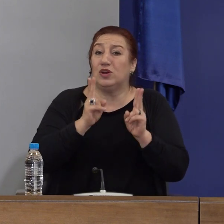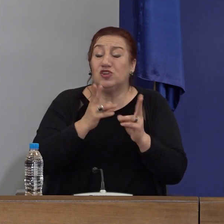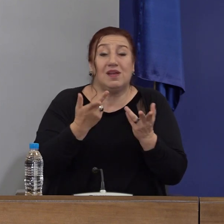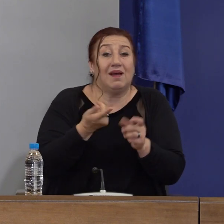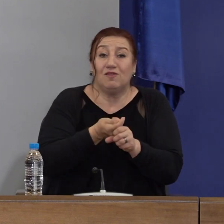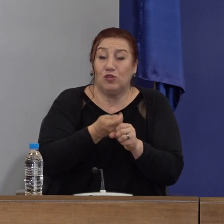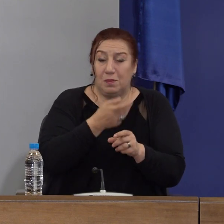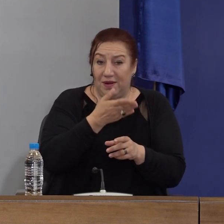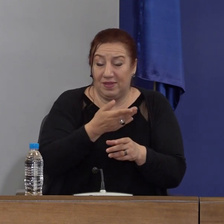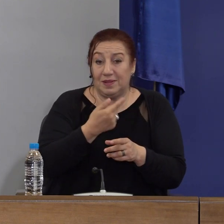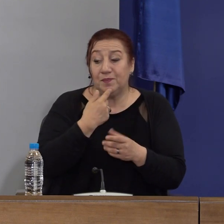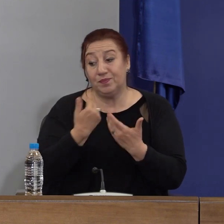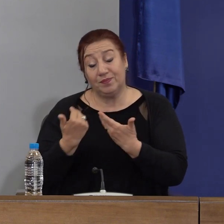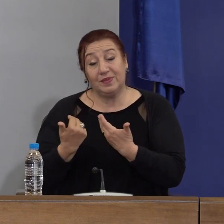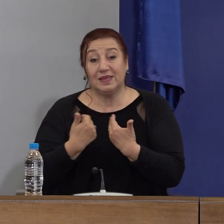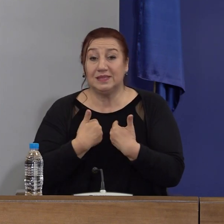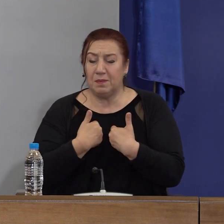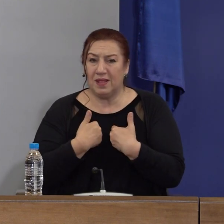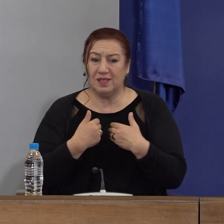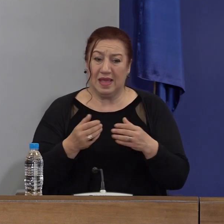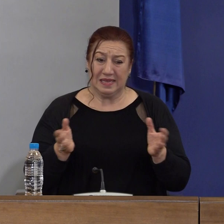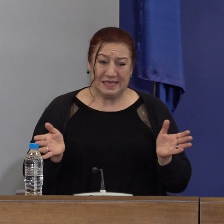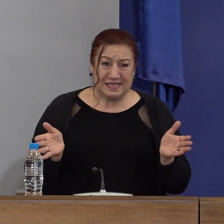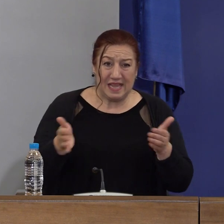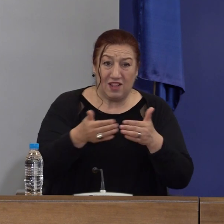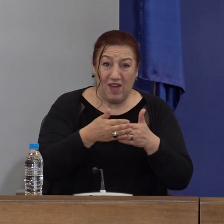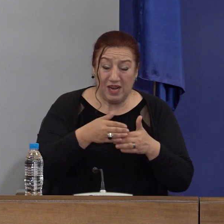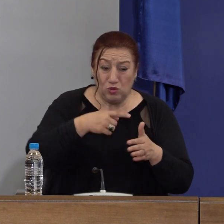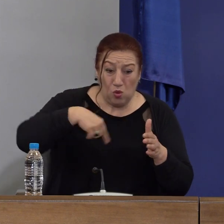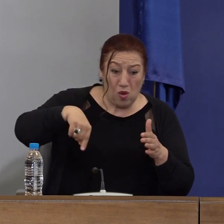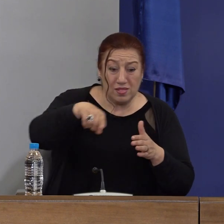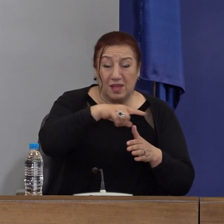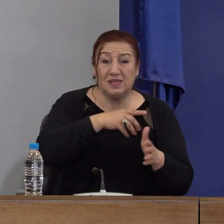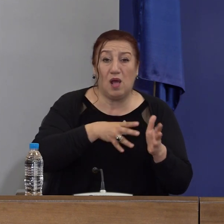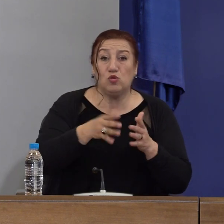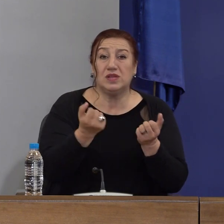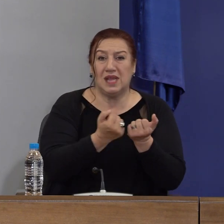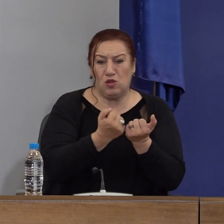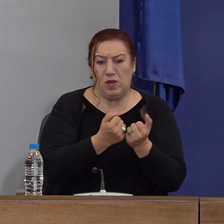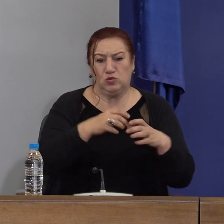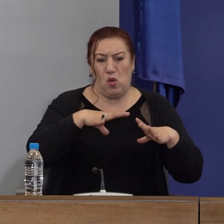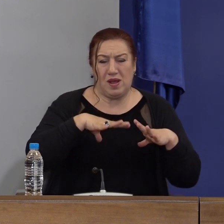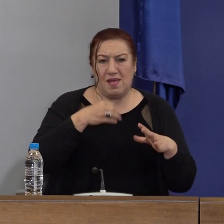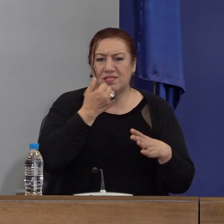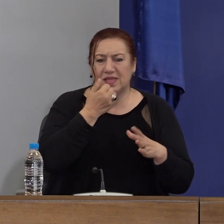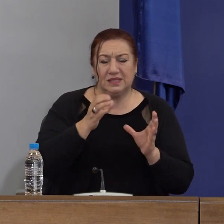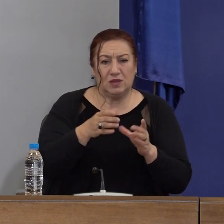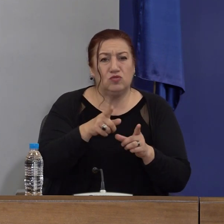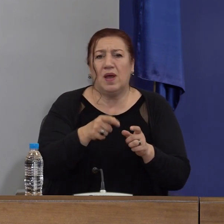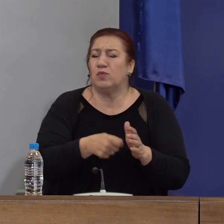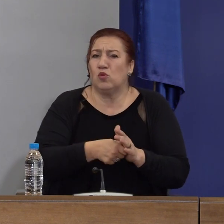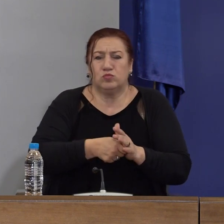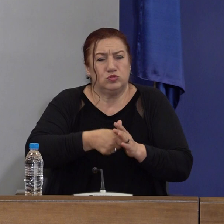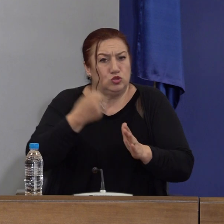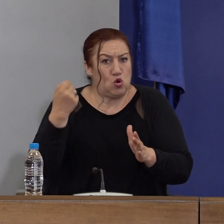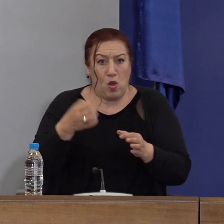мен затварянето на цяло населено място може би е много, много силна мярка. По-добре е